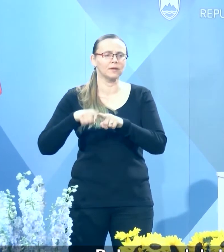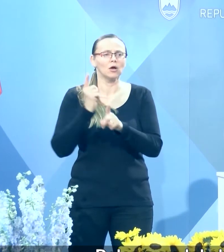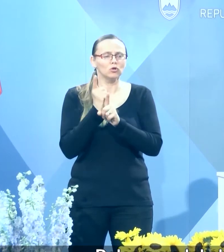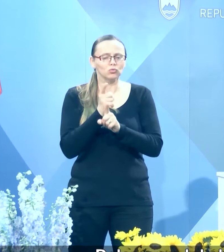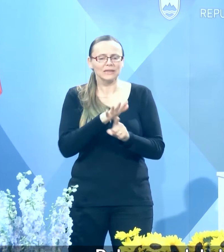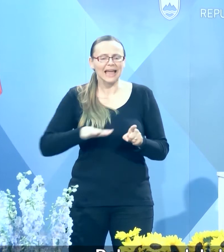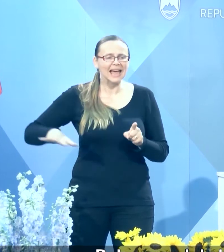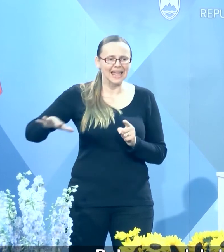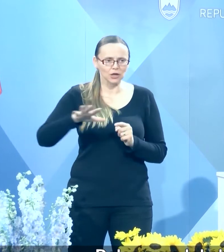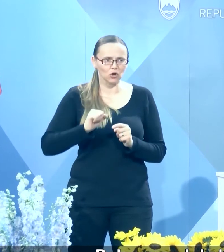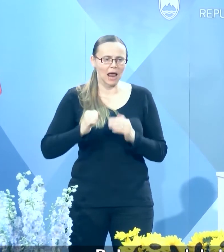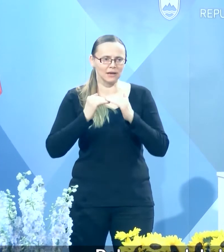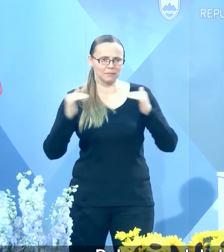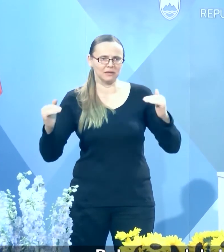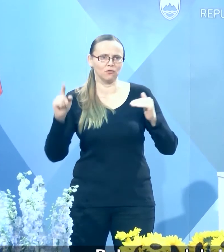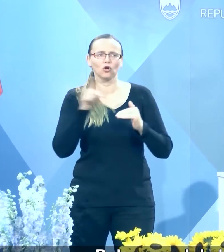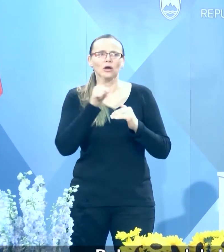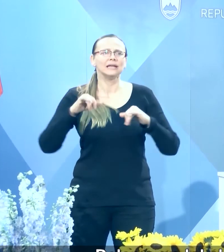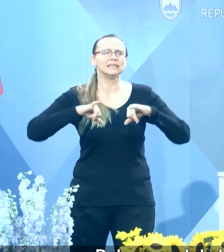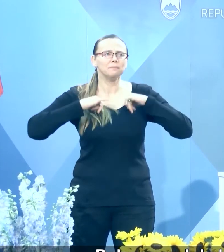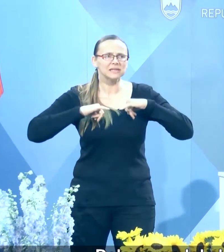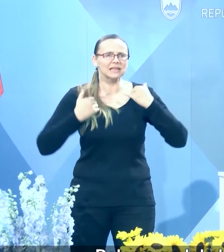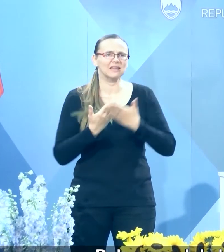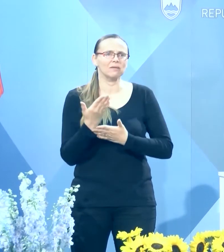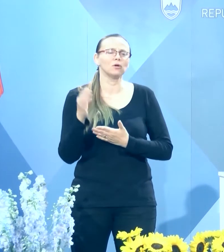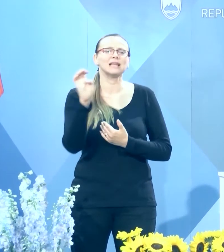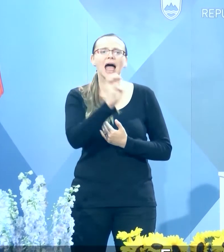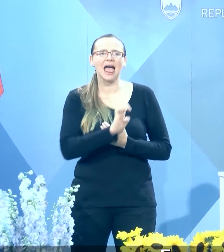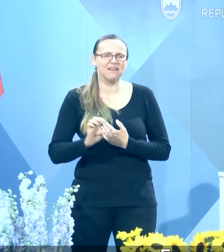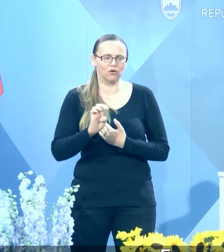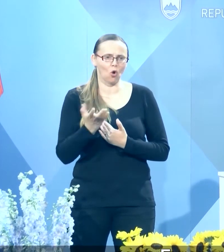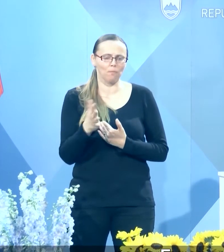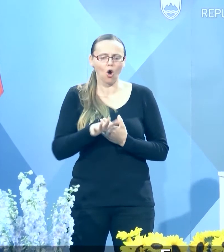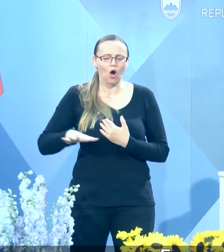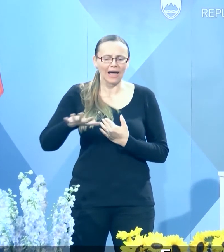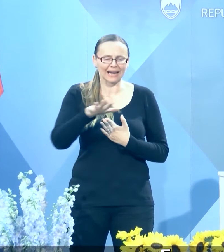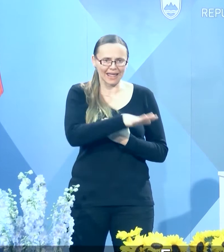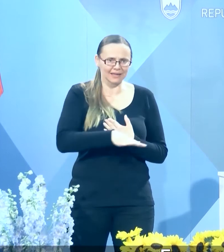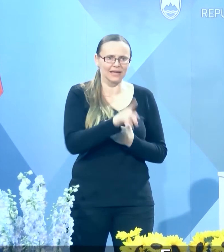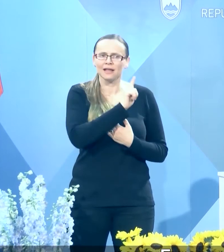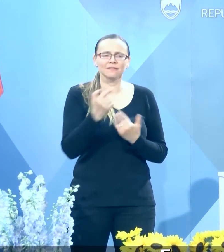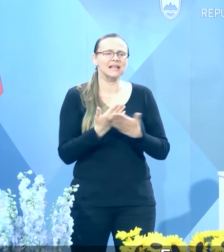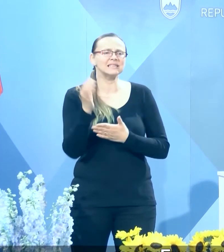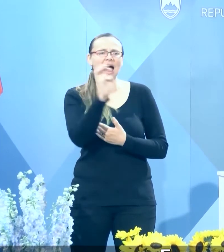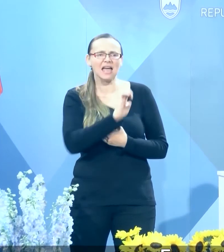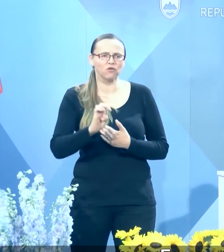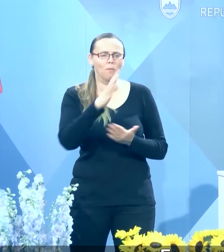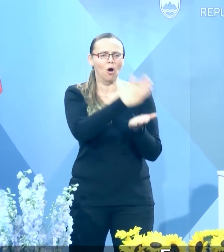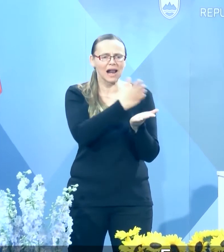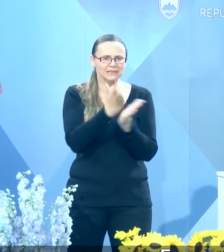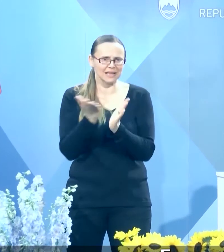regionalnem nivoju in si prizadevamo za Evropo v regiji, ne za Evropo